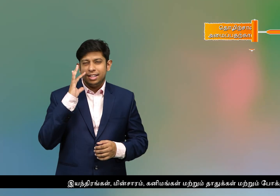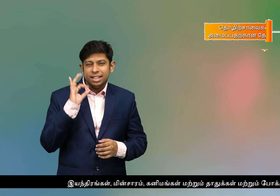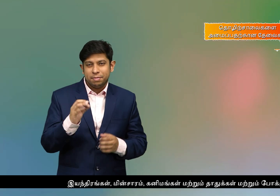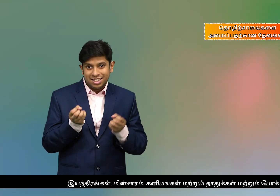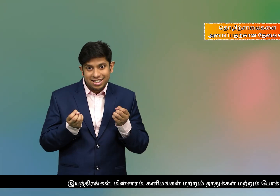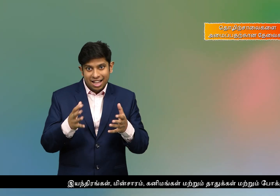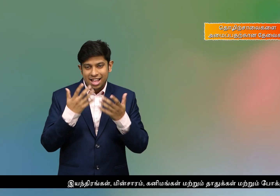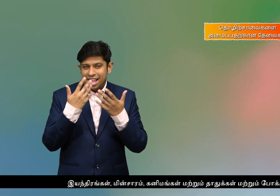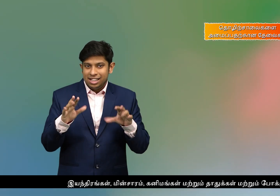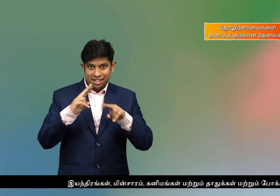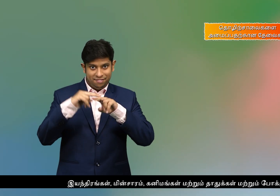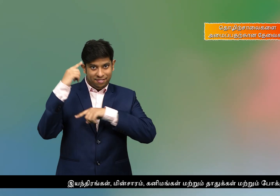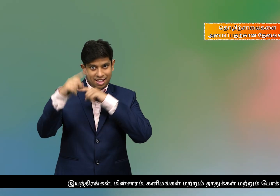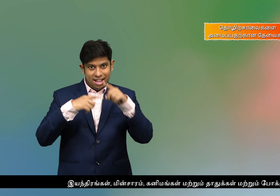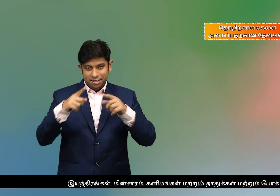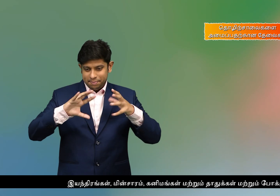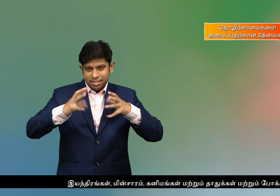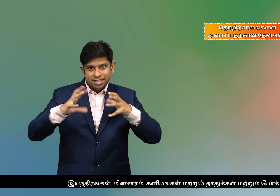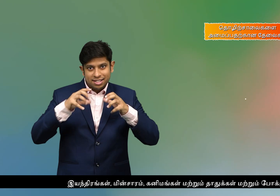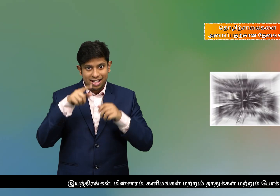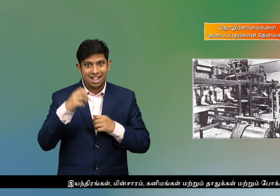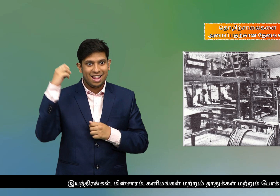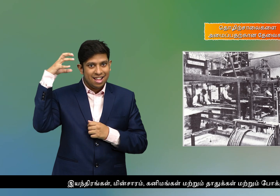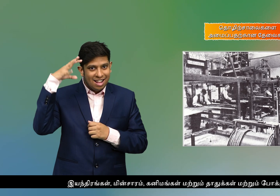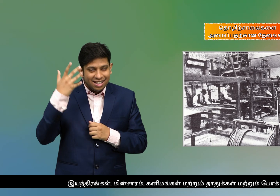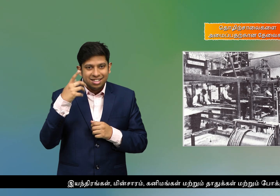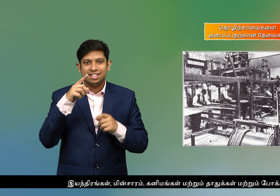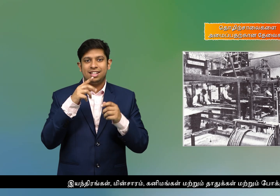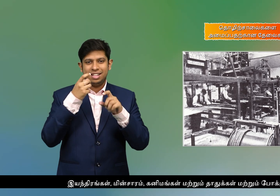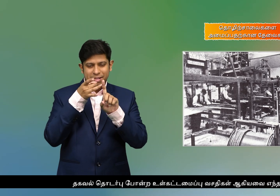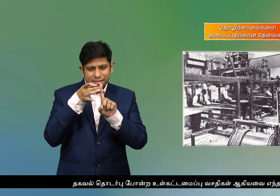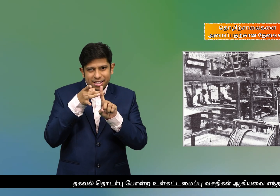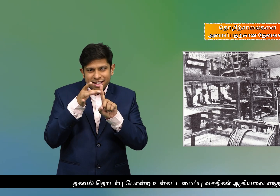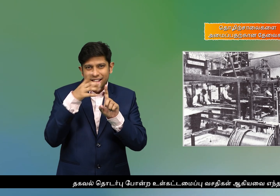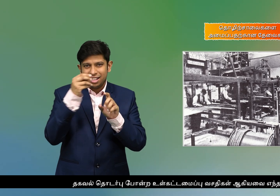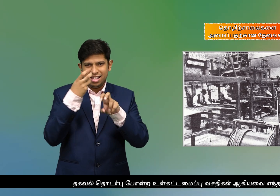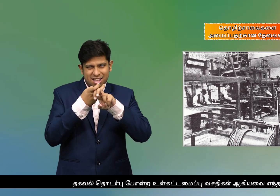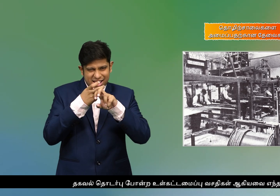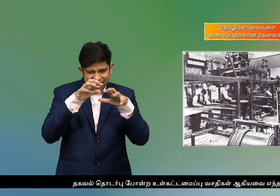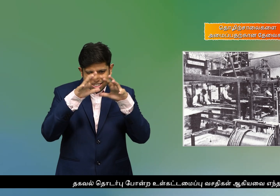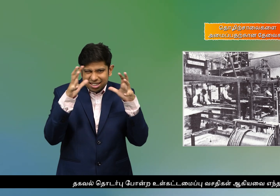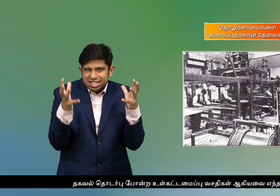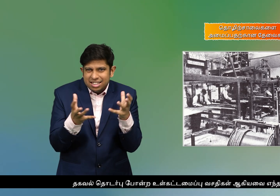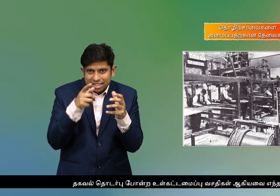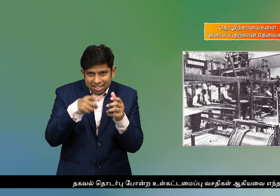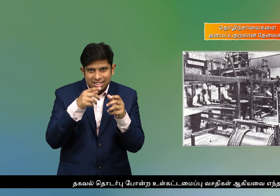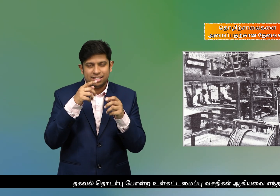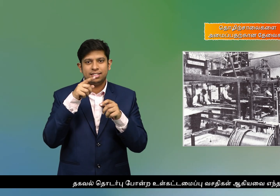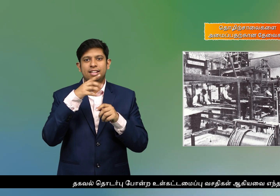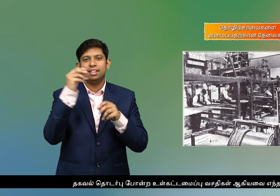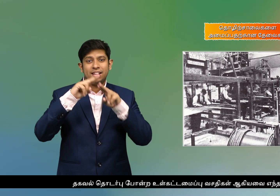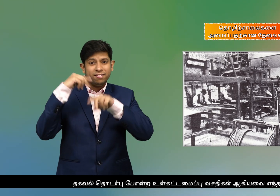தொழில்களை அமைப்பதற்கான தேவைகள்: இயந்திரங்கள், மின்சாரம், கனிமங்கள் மற்றும் தாதுக்கள் மற்றும்